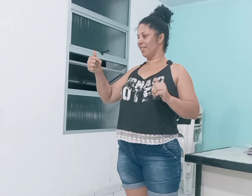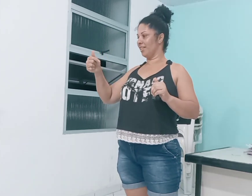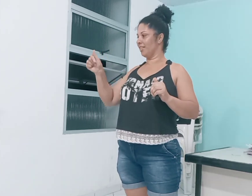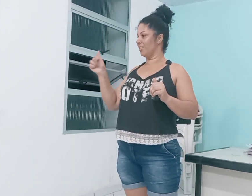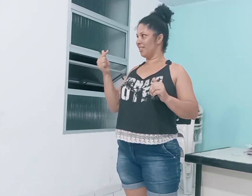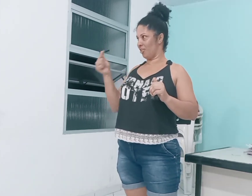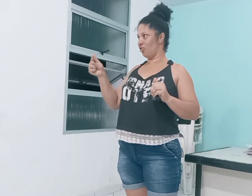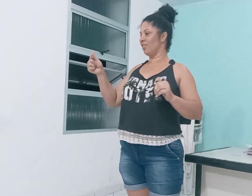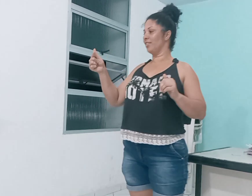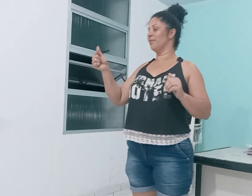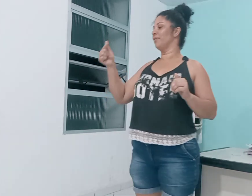1907.